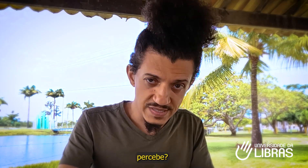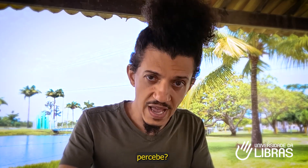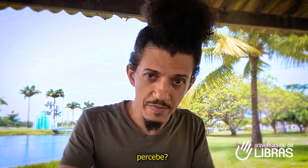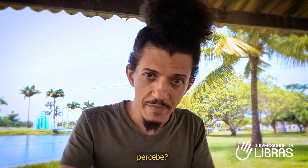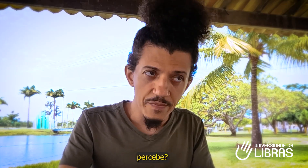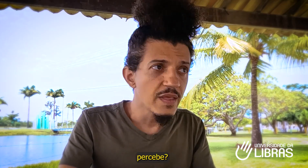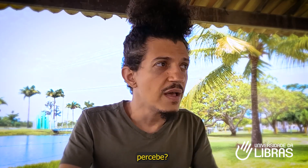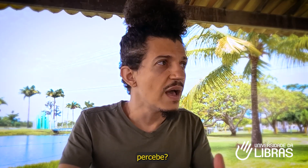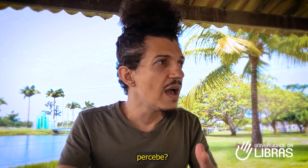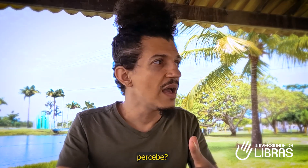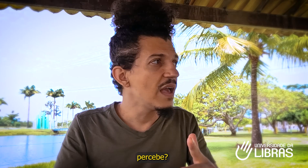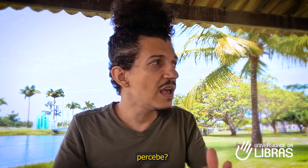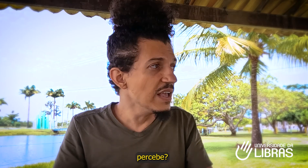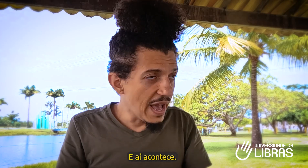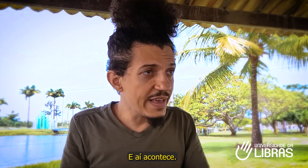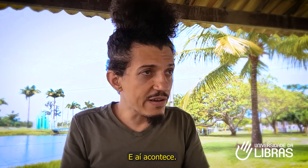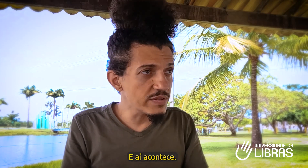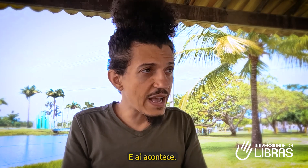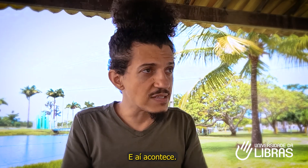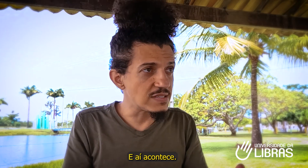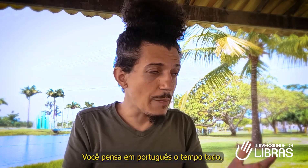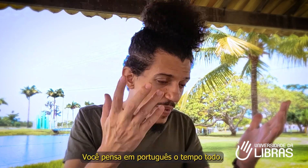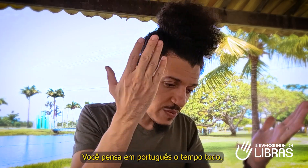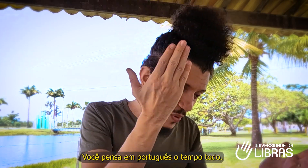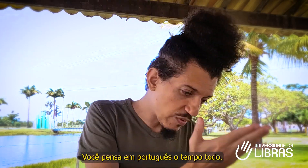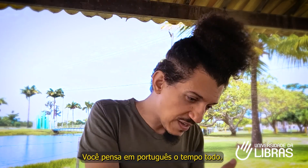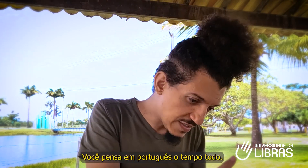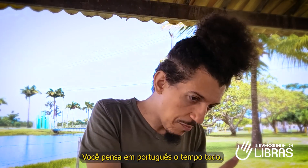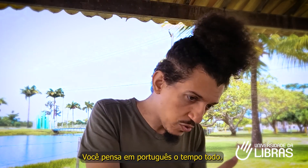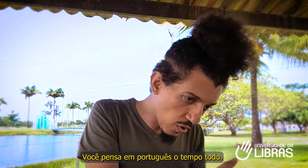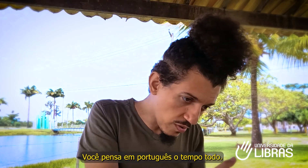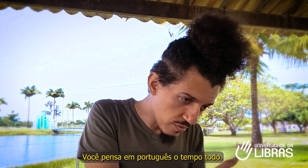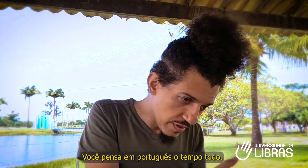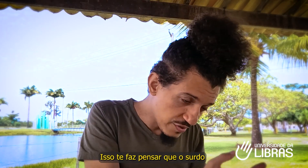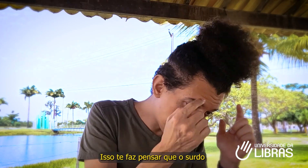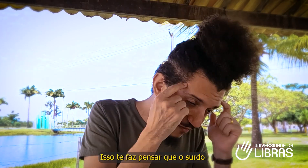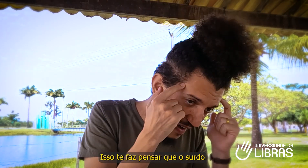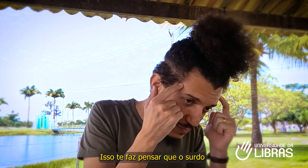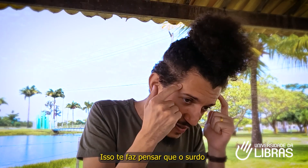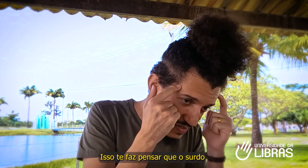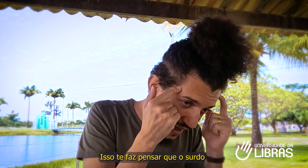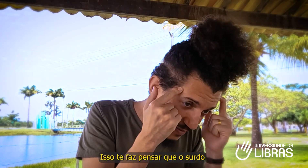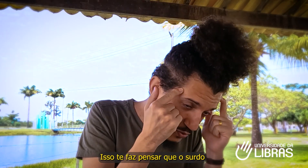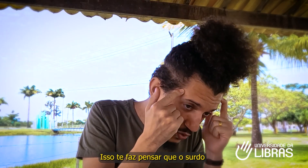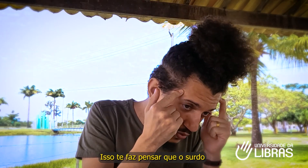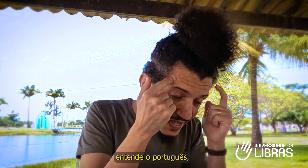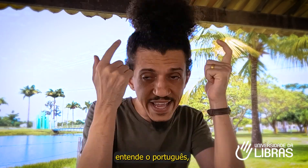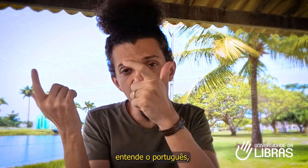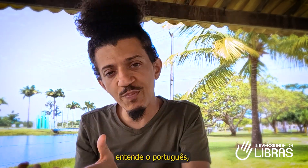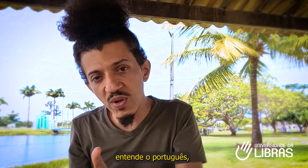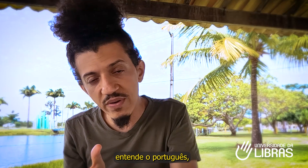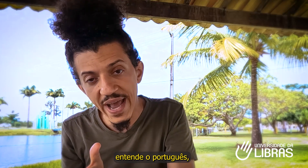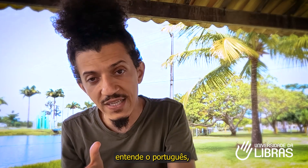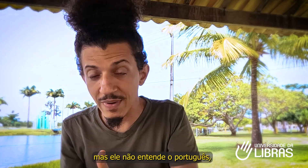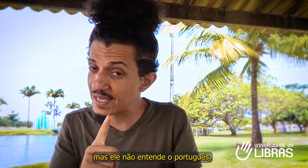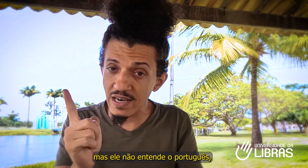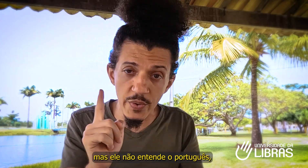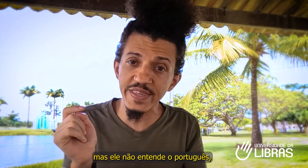Percebe? E aí o que acontece? Você pensa em português o tempo todo, isso te faz pensar que o surdo entende o português, mas ele não entende